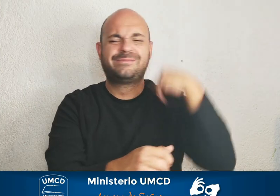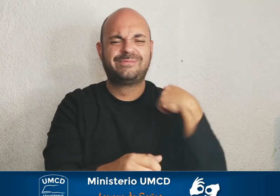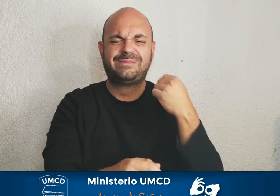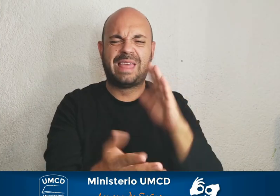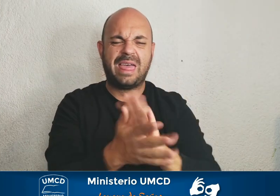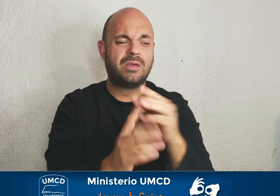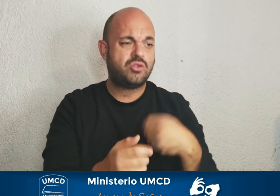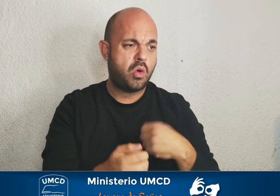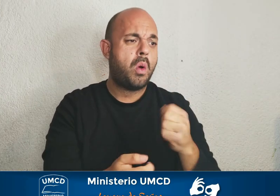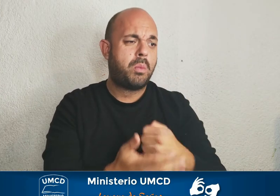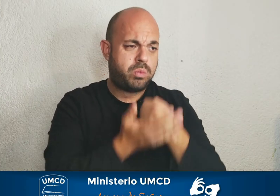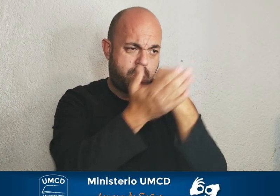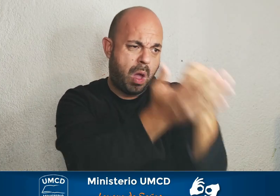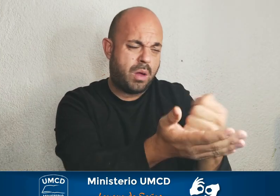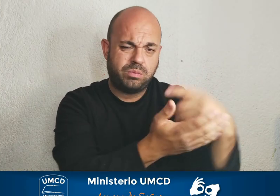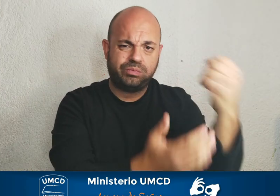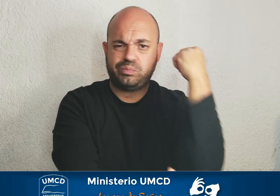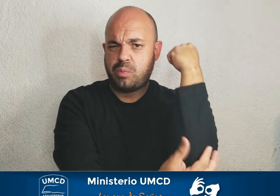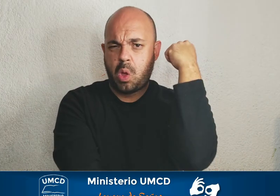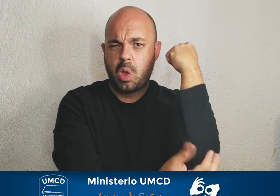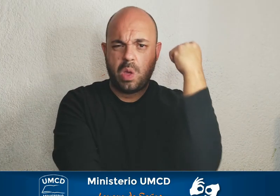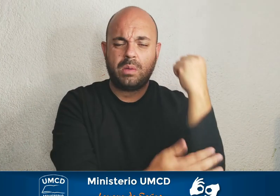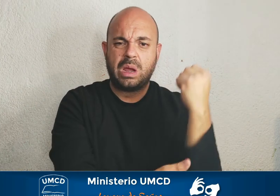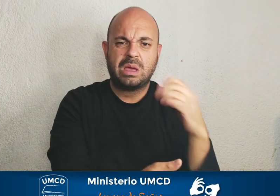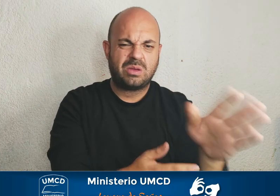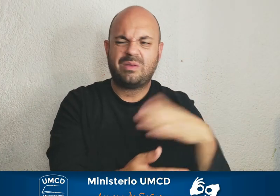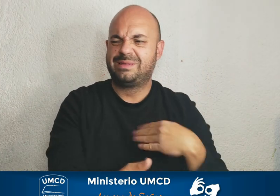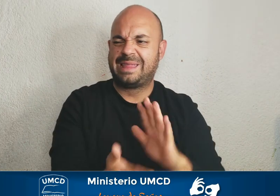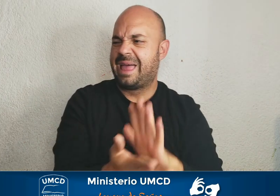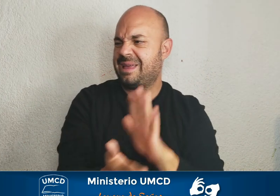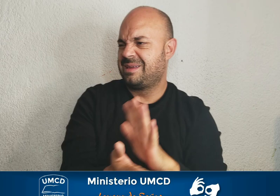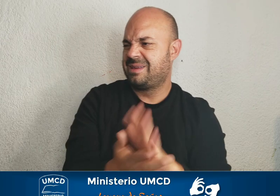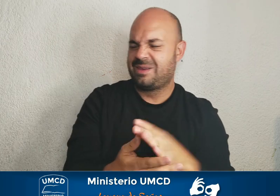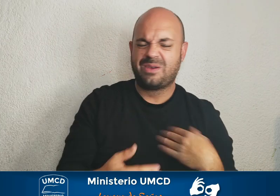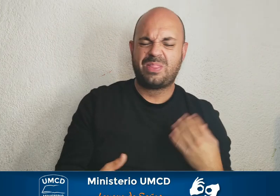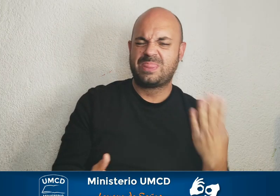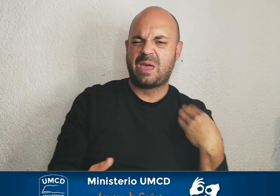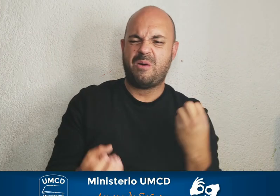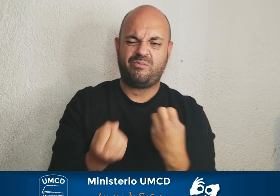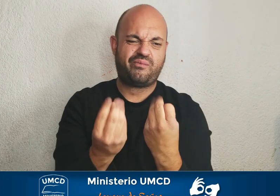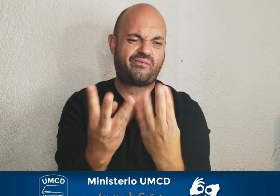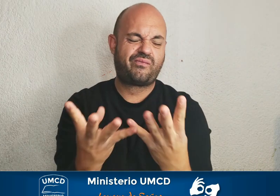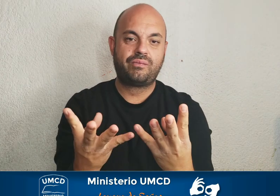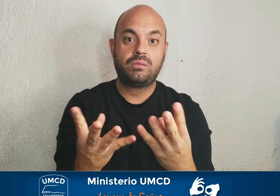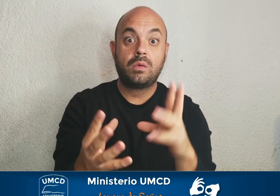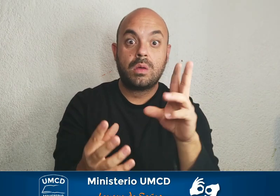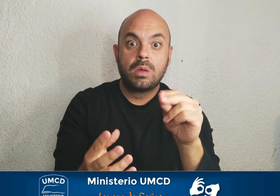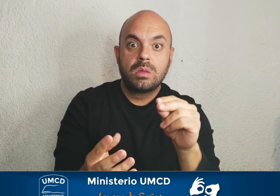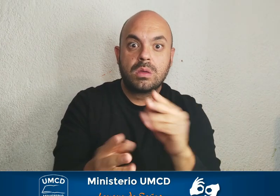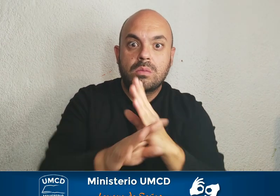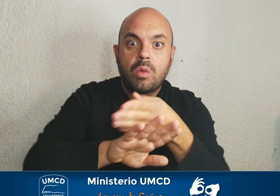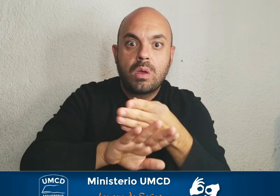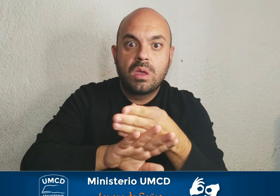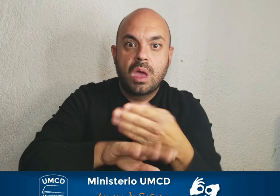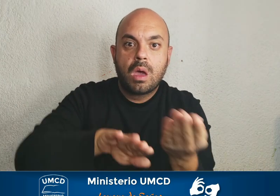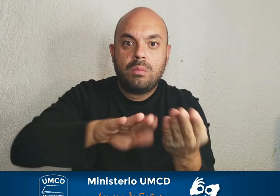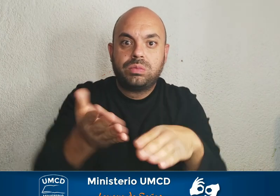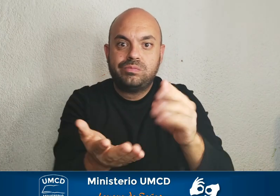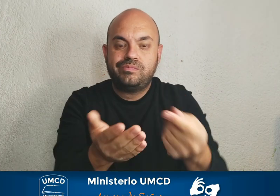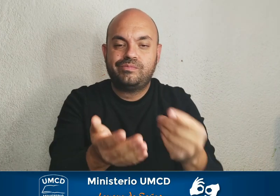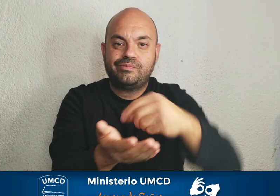si al final pierde su alma? Para los creyentes obviamente no hay condenación, pero sabe que